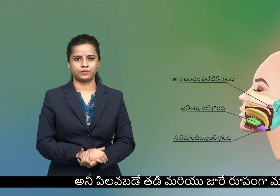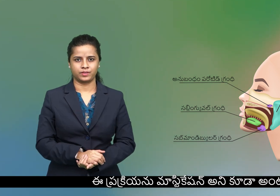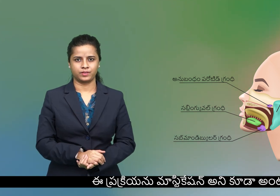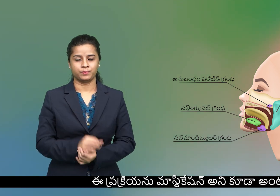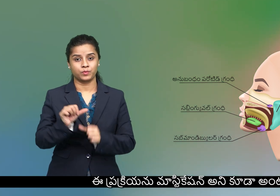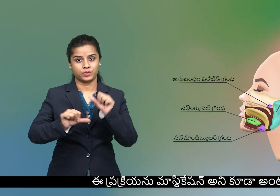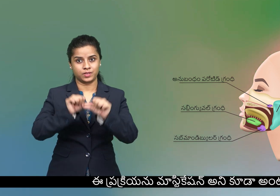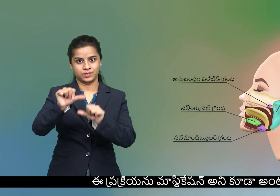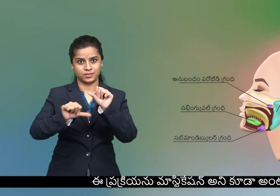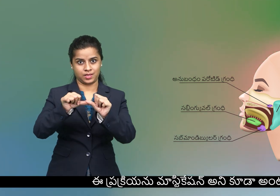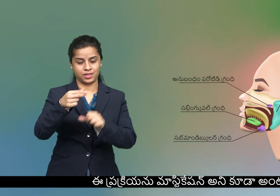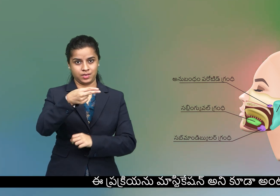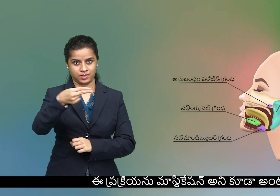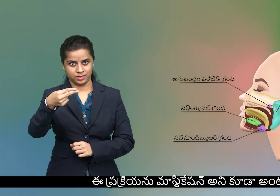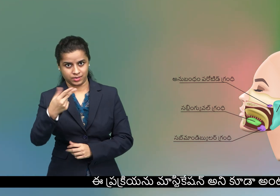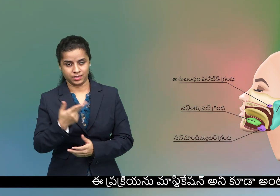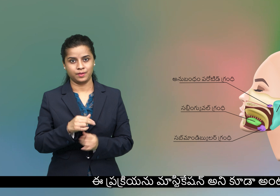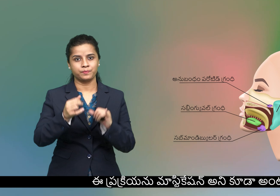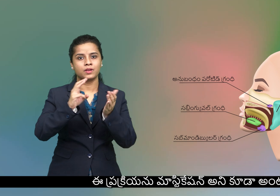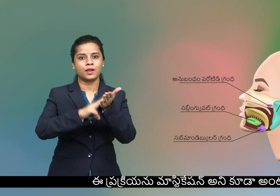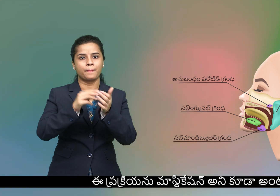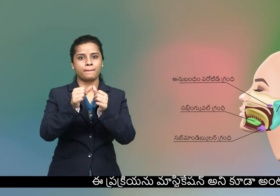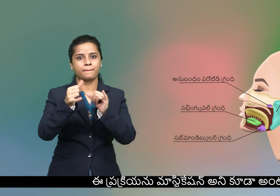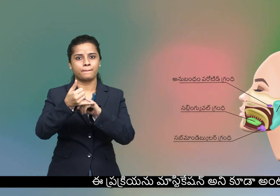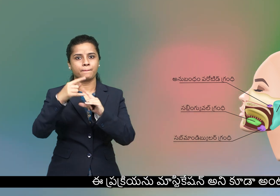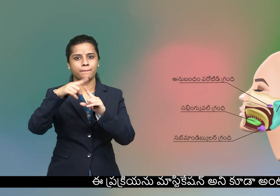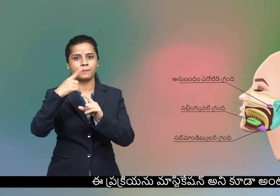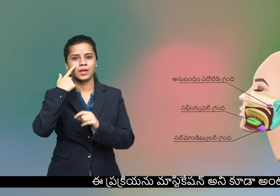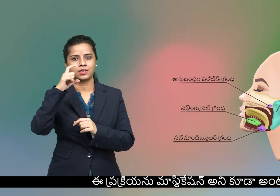ఈ ప్రక్రియను మాస్టికేషన్ అని కూడా అంటారు.